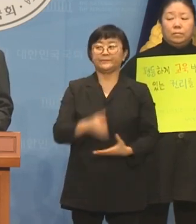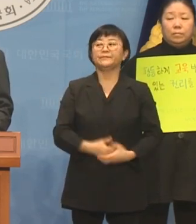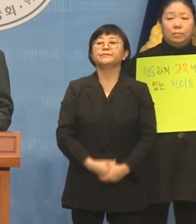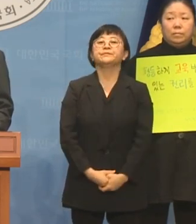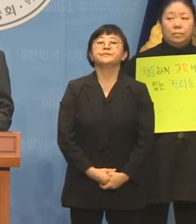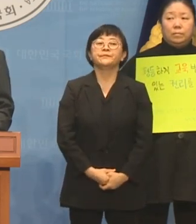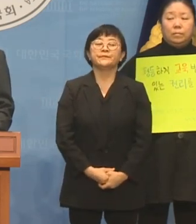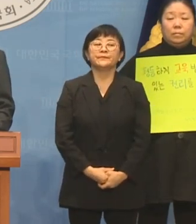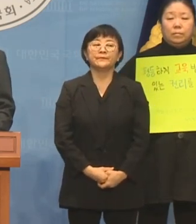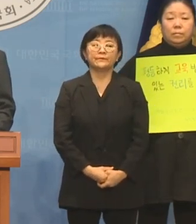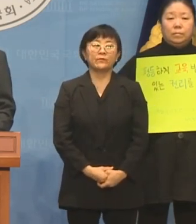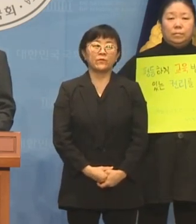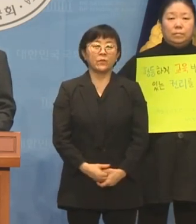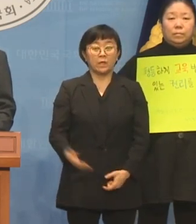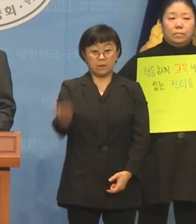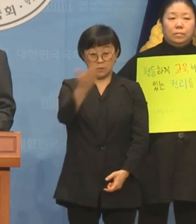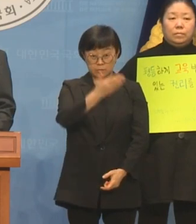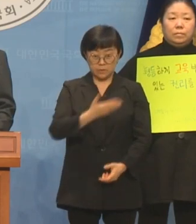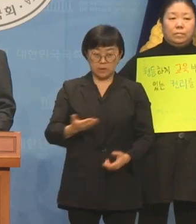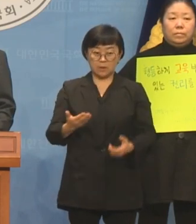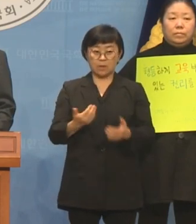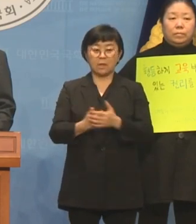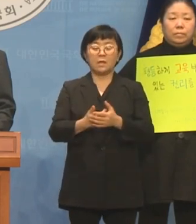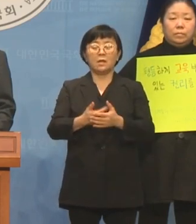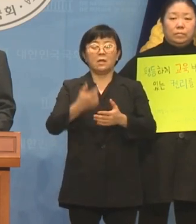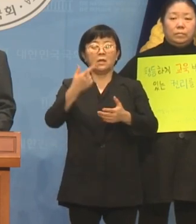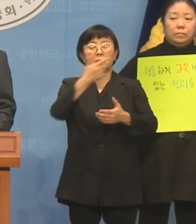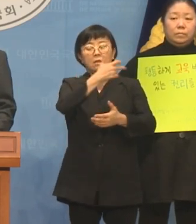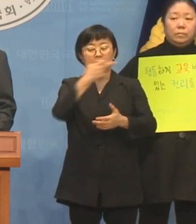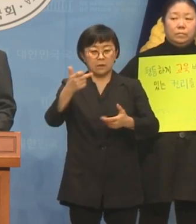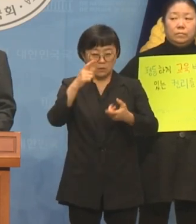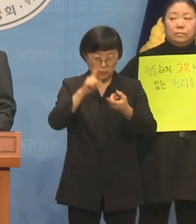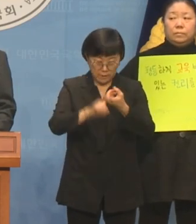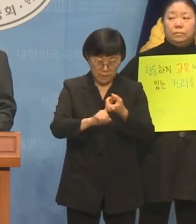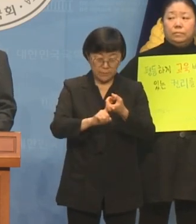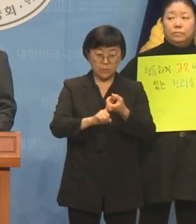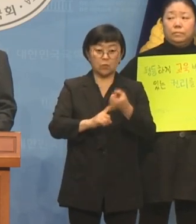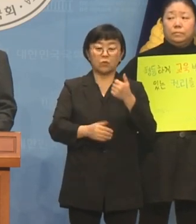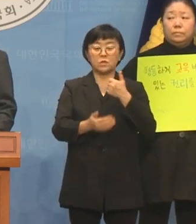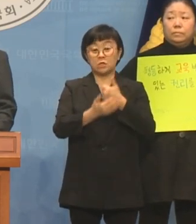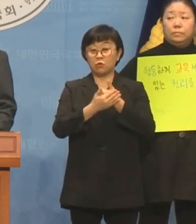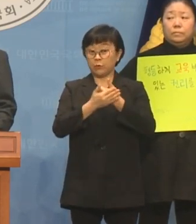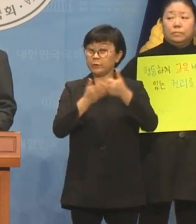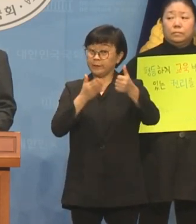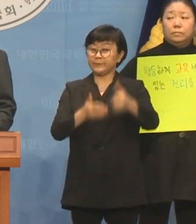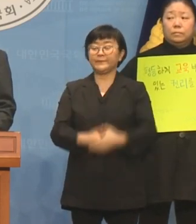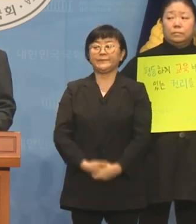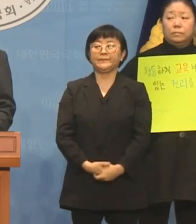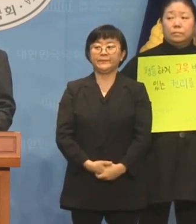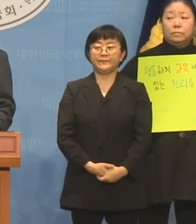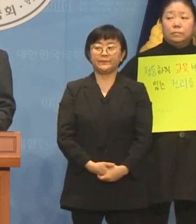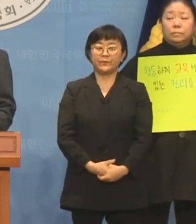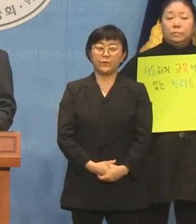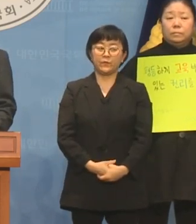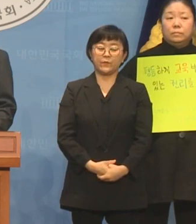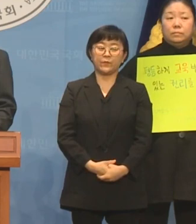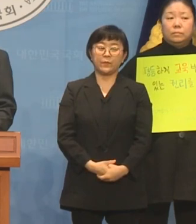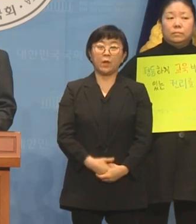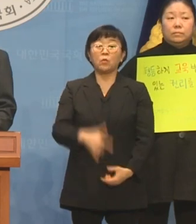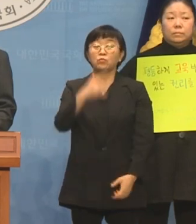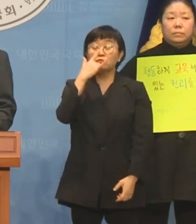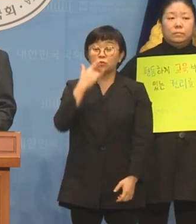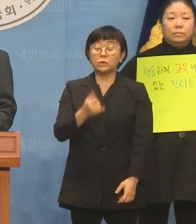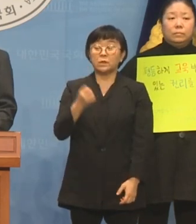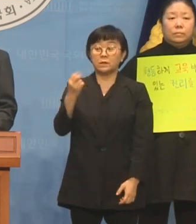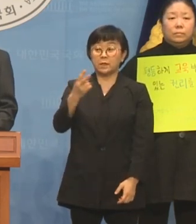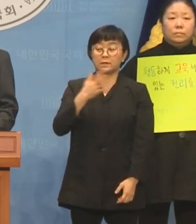되었습니다. 아무쪼록 언론인 여러분들의 깊은 관심과 그리고 지원을 부탁드리겠습니다. 그러면